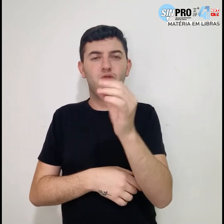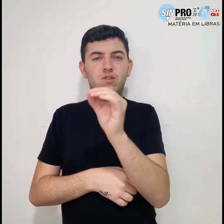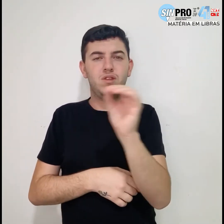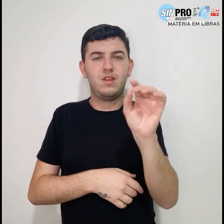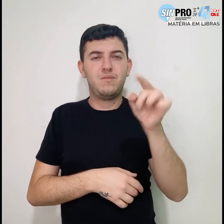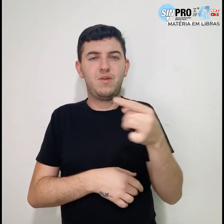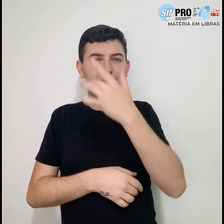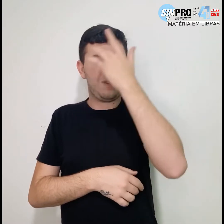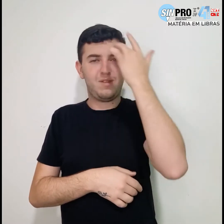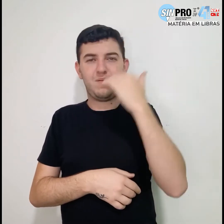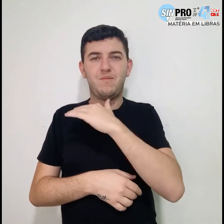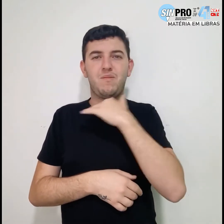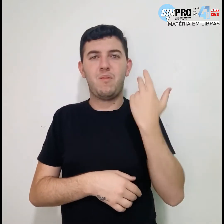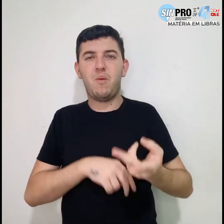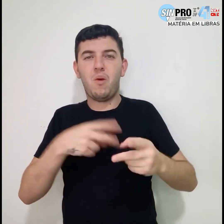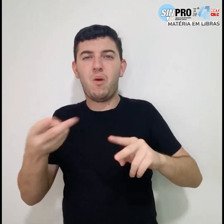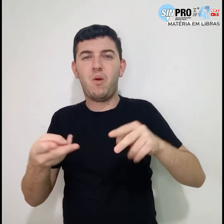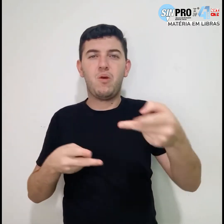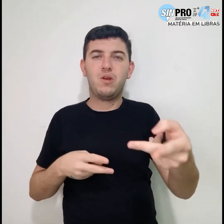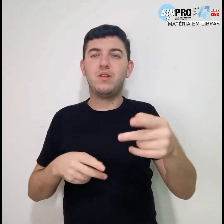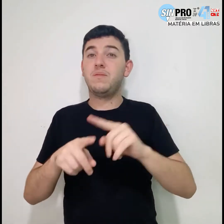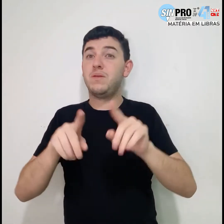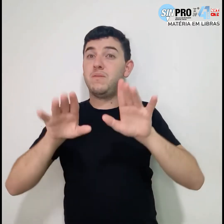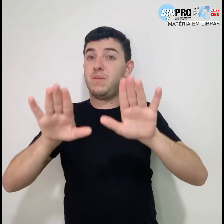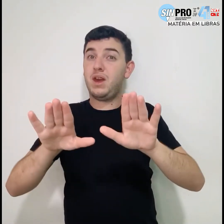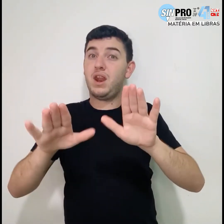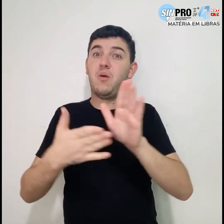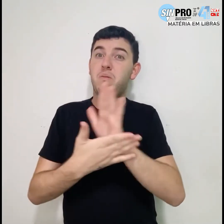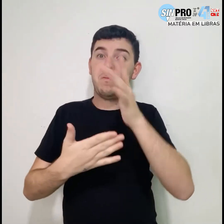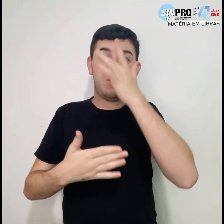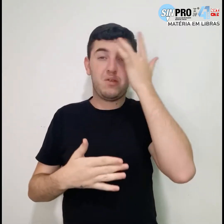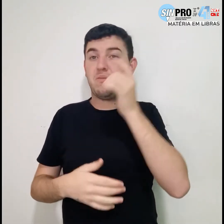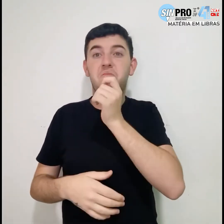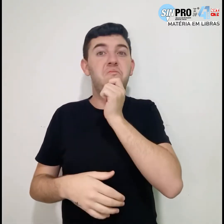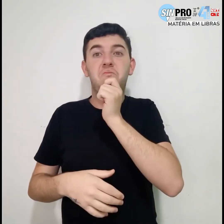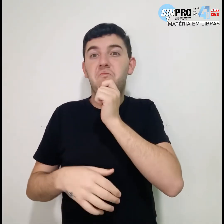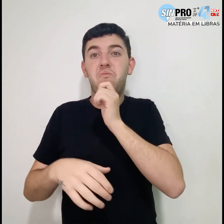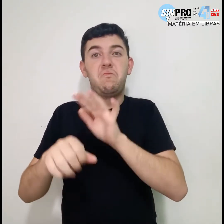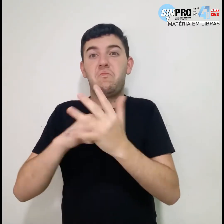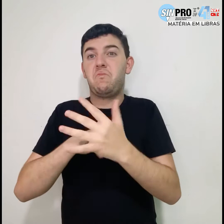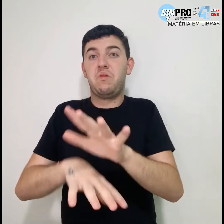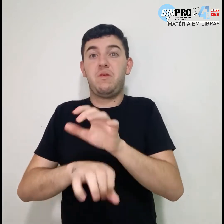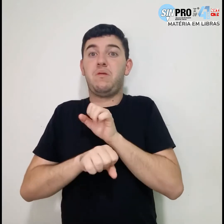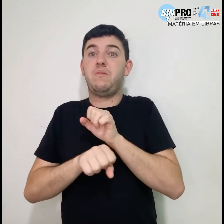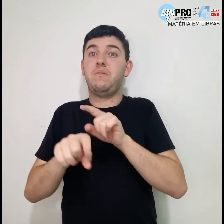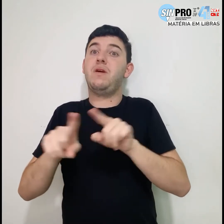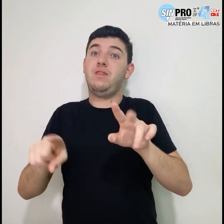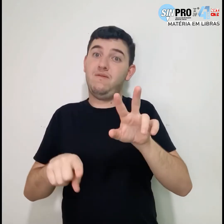pessoas que hoje ainda nem sequer foram infectadas, mas o serão por causa da falta de medidas